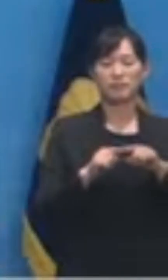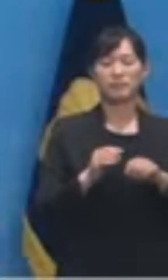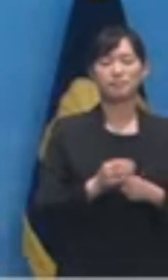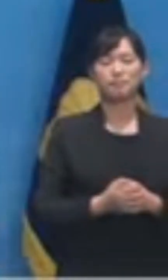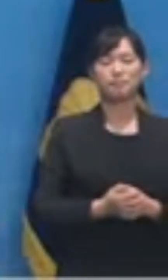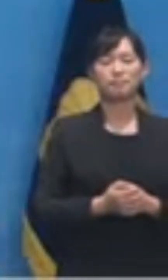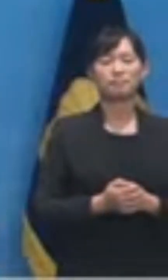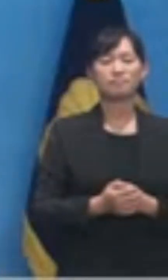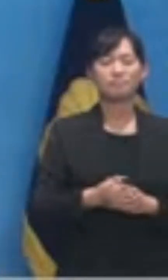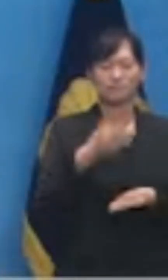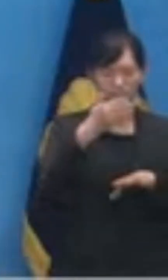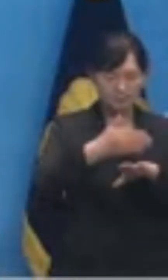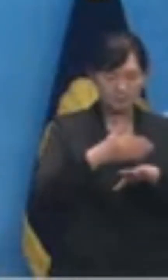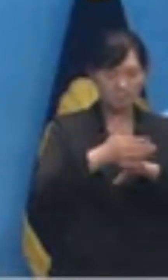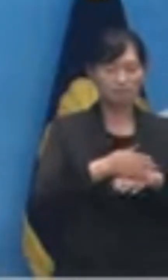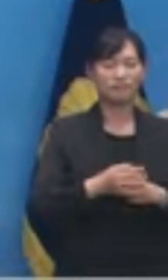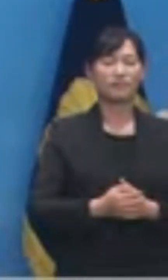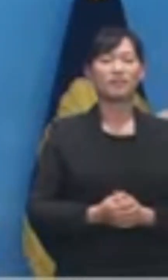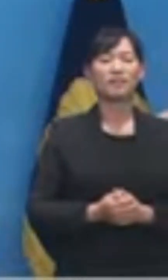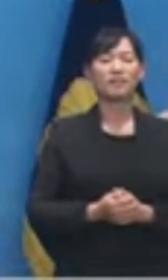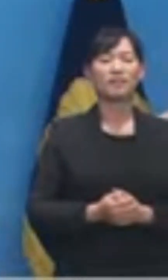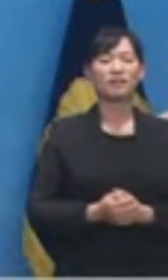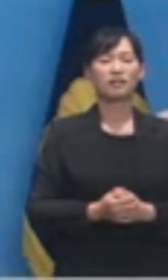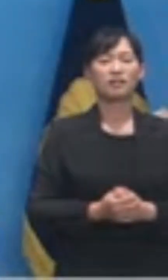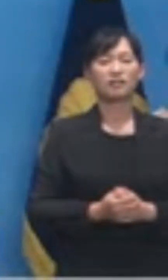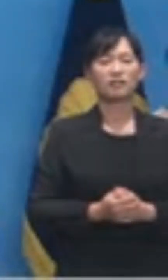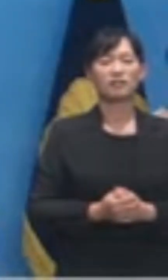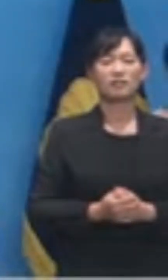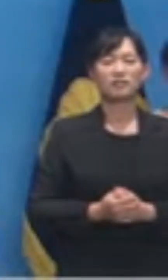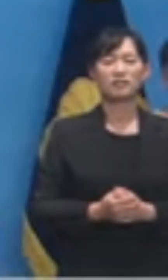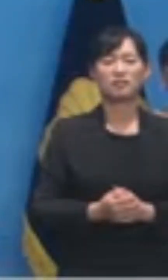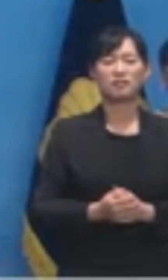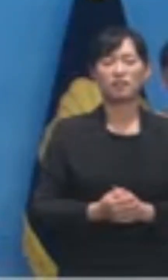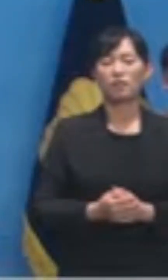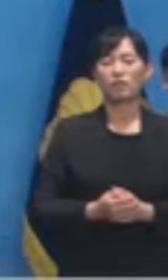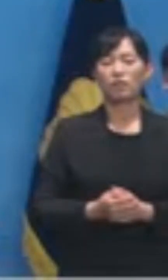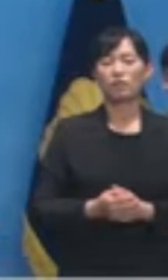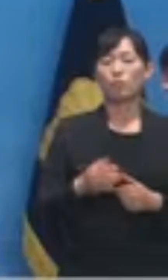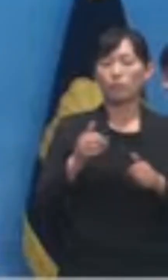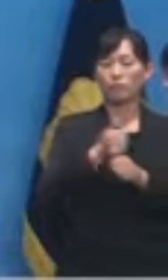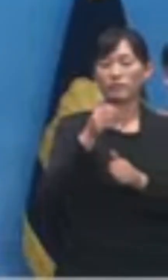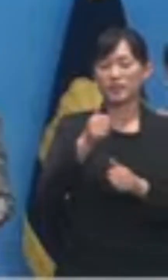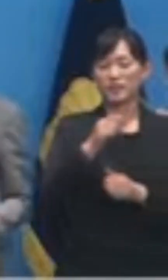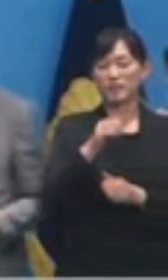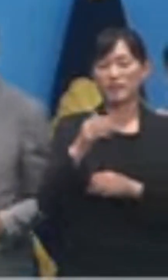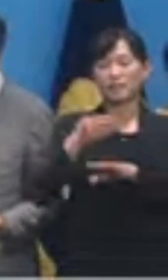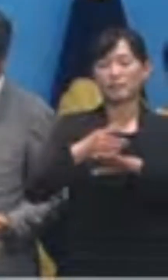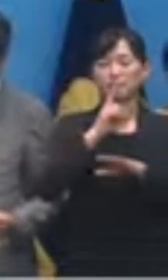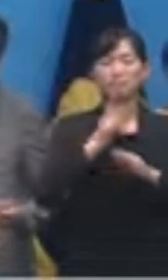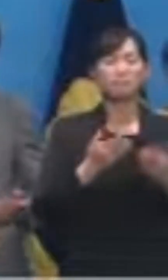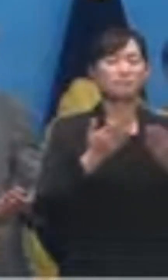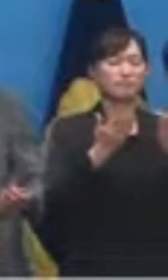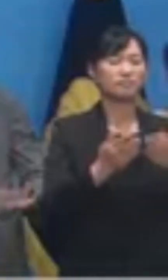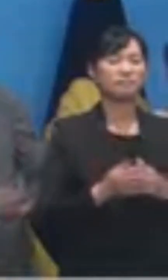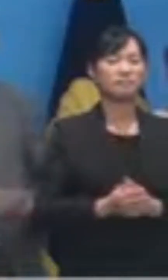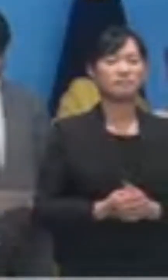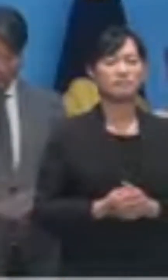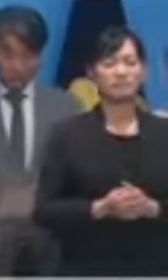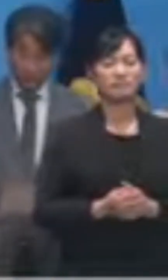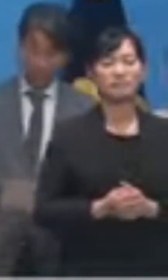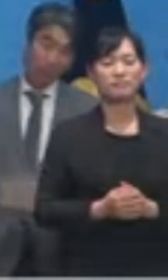네, 감사합니다. 우리 국기환 사회적경제위원장님께서 감사 말씀해 주시겠습니다.